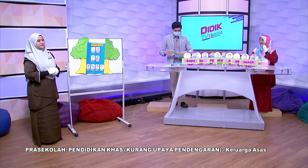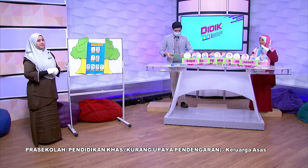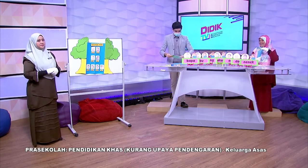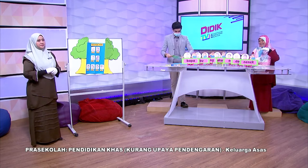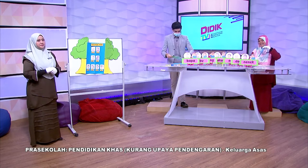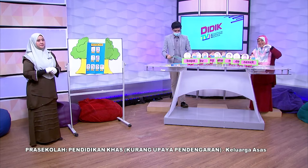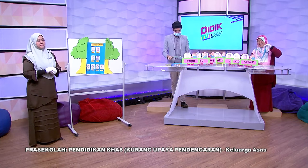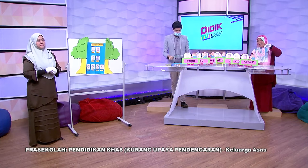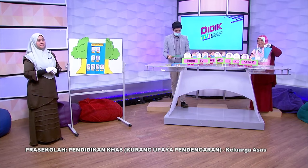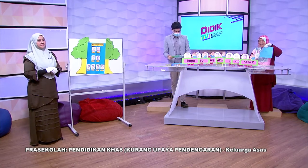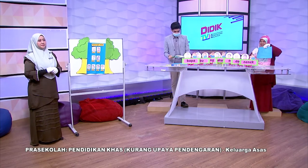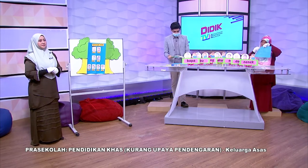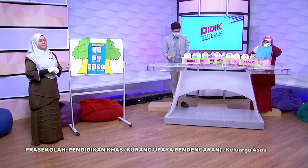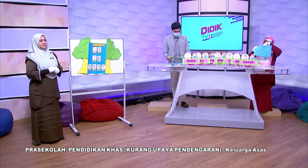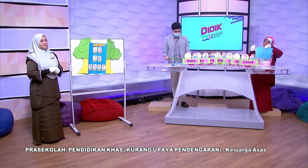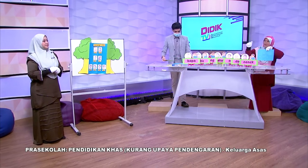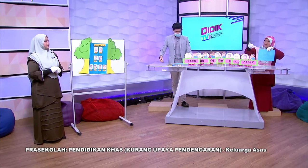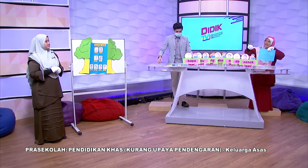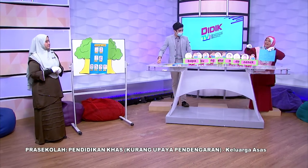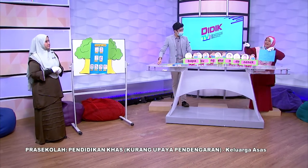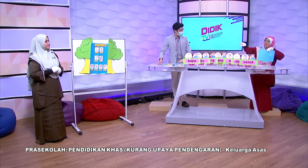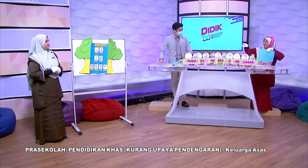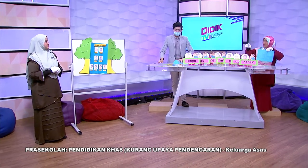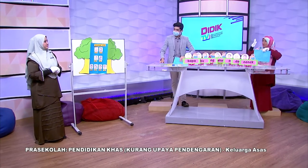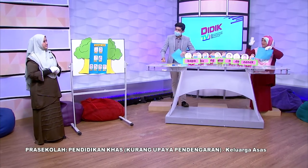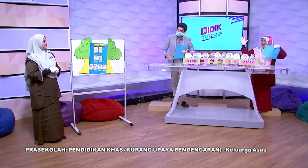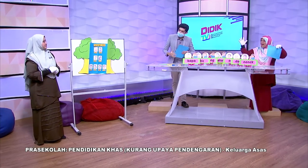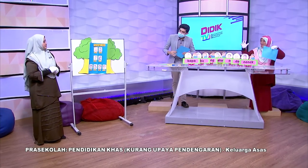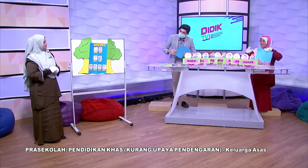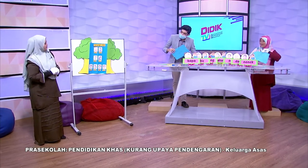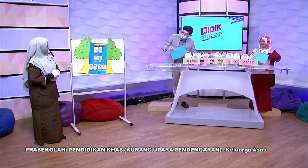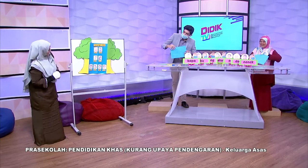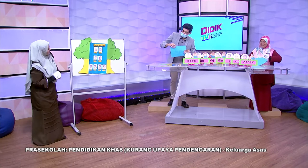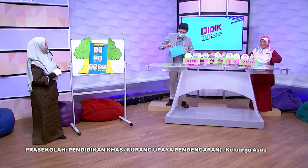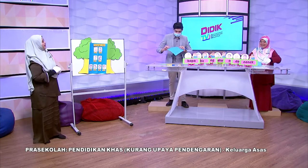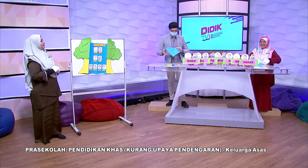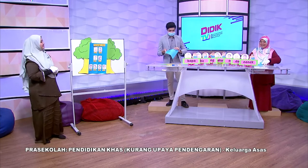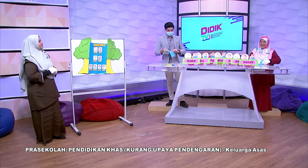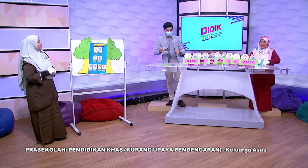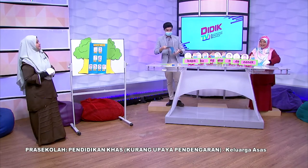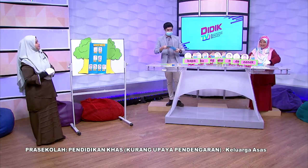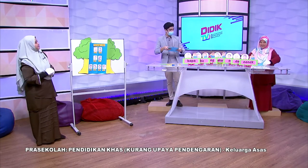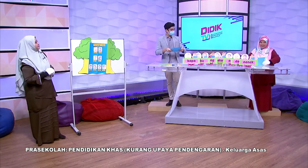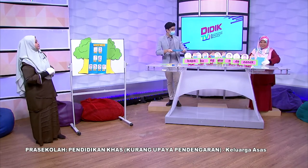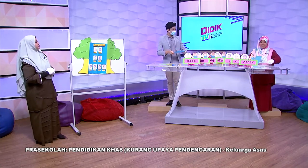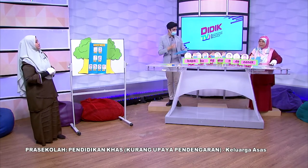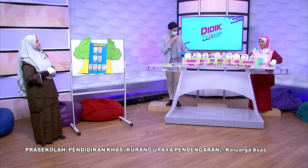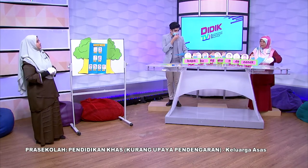saya kertasnya yang biru sama dengan pupuk pesado Halloween masjid kivani Pak dulu